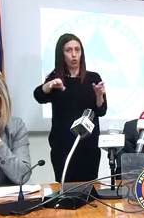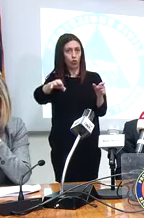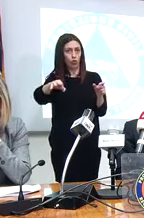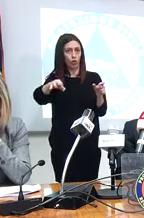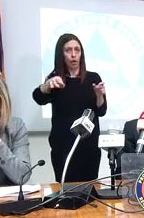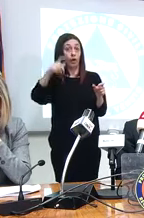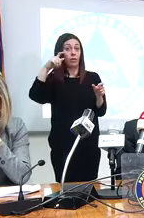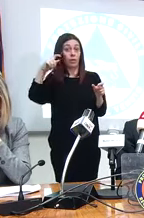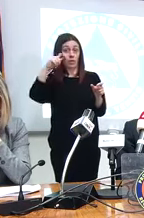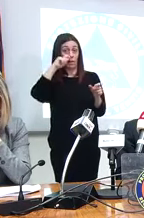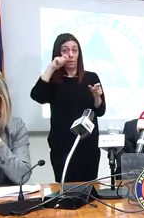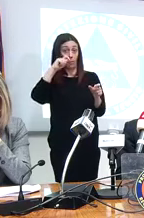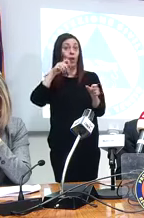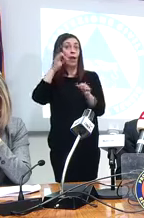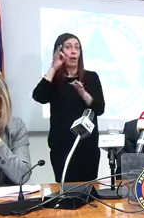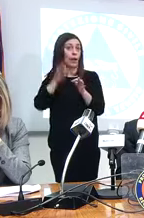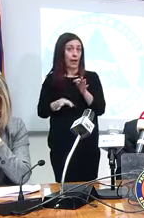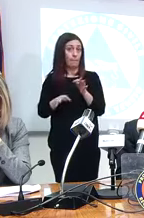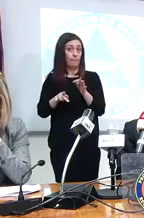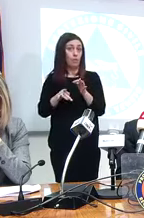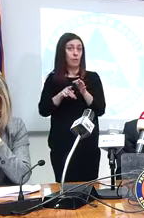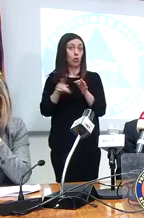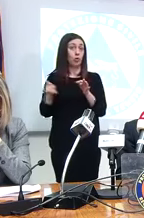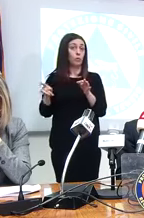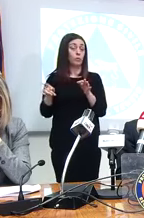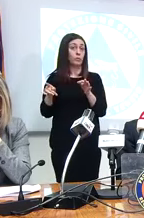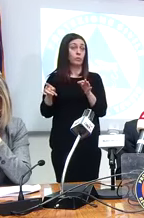abbiamo? Il rapido.